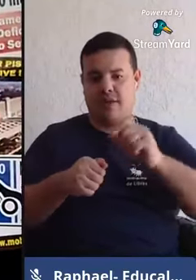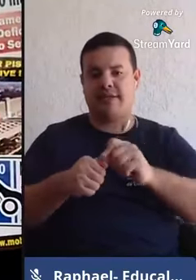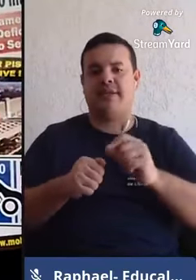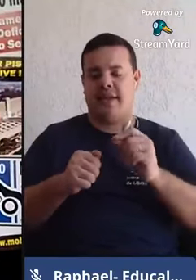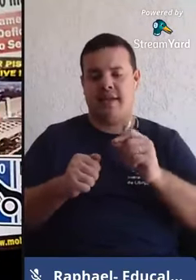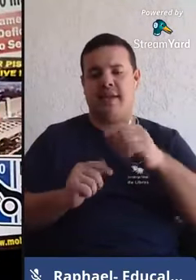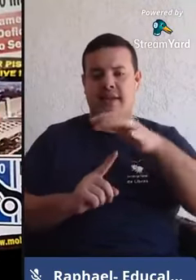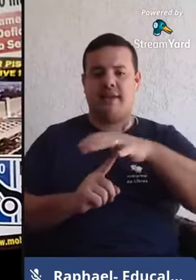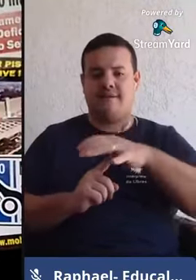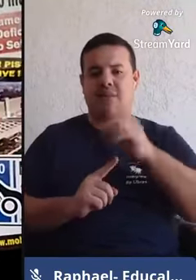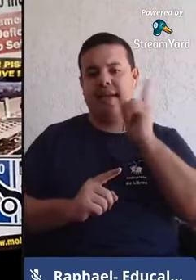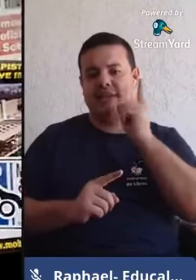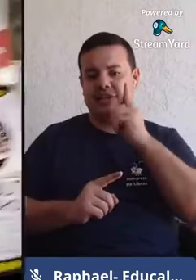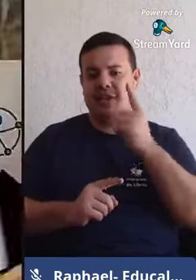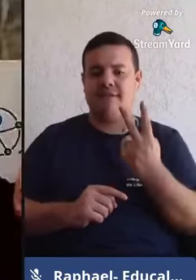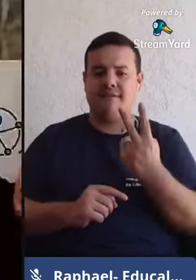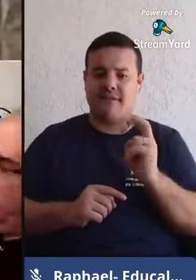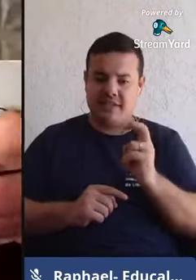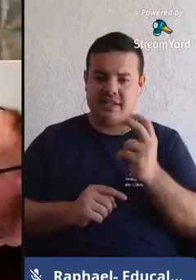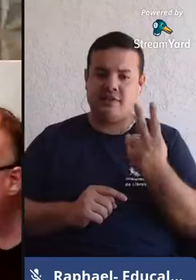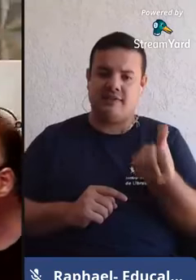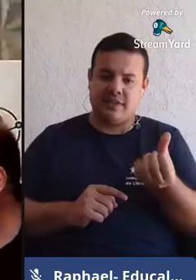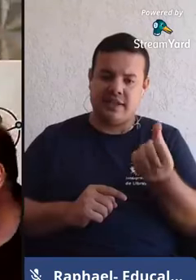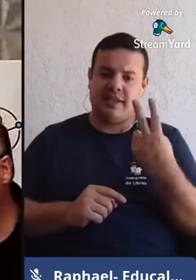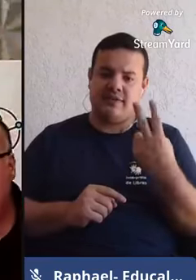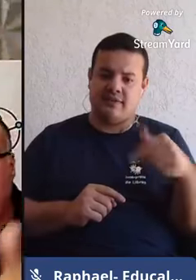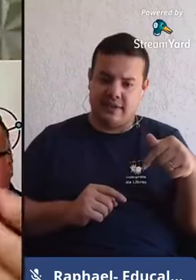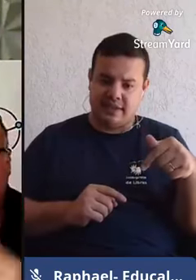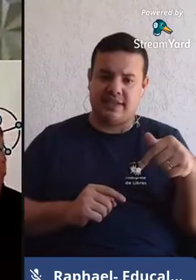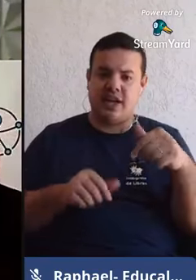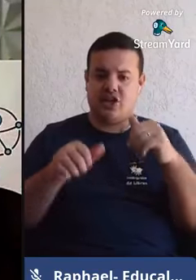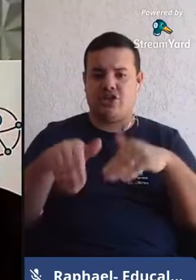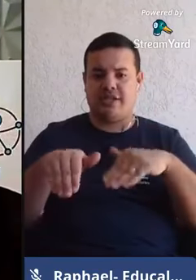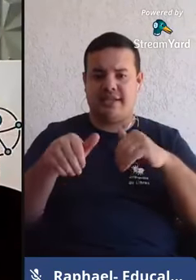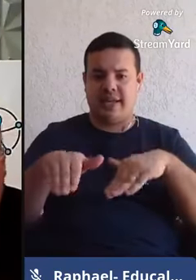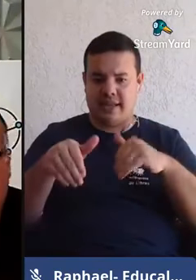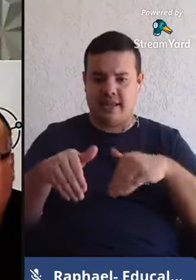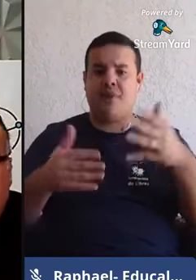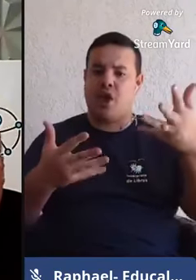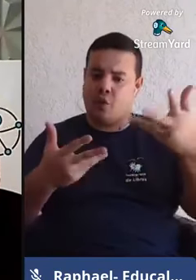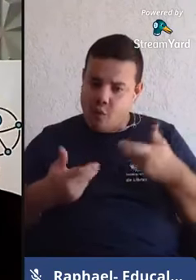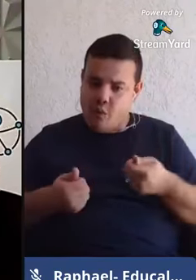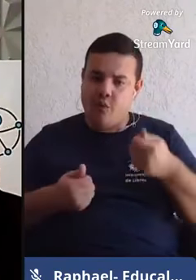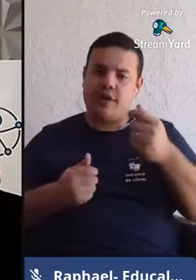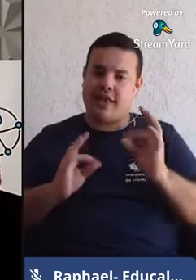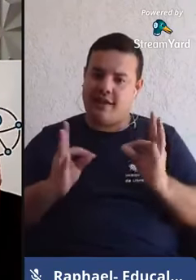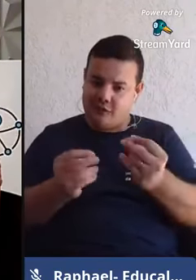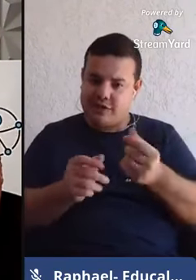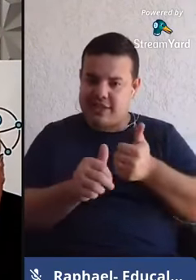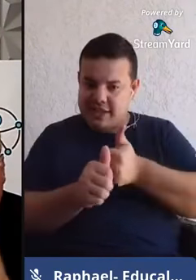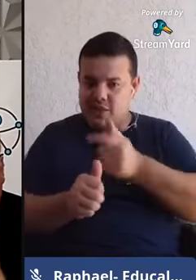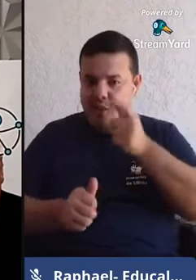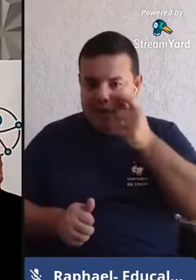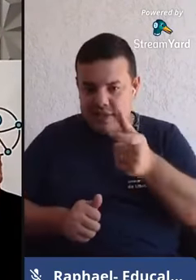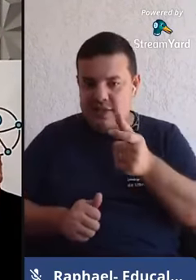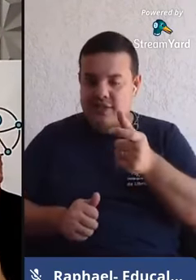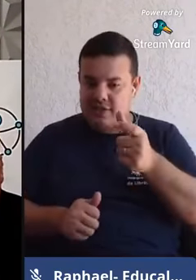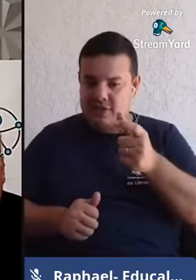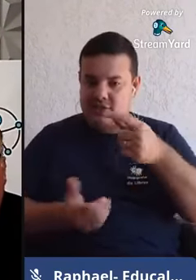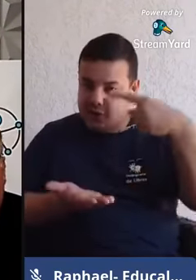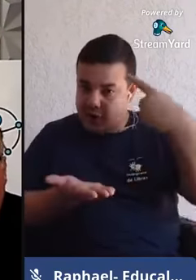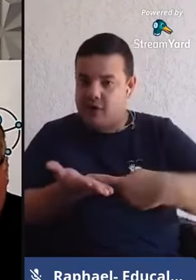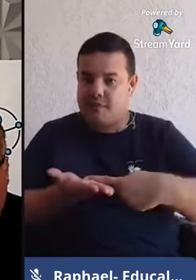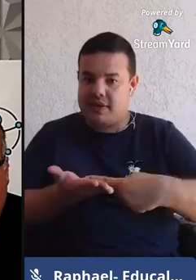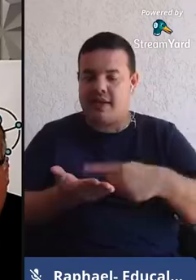dias 25, 26 e 27 de setembro. E eu quero até convidar aí quem está assistindo a gente para já ficar ligado nessa data, 25,